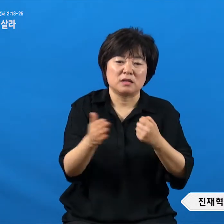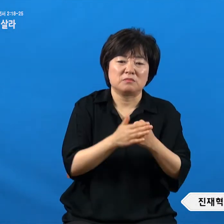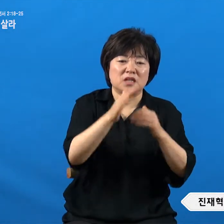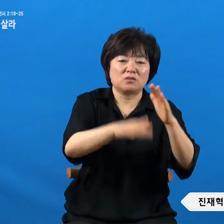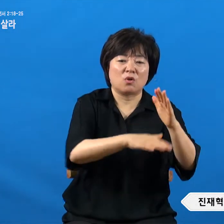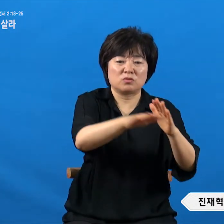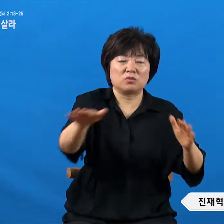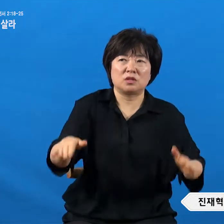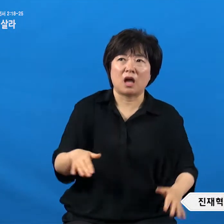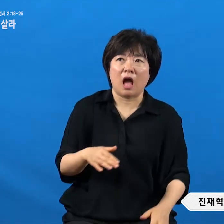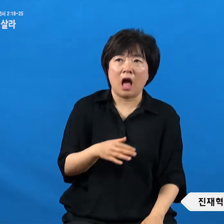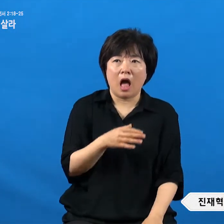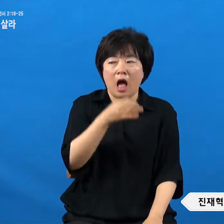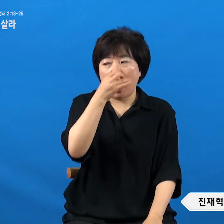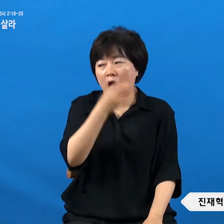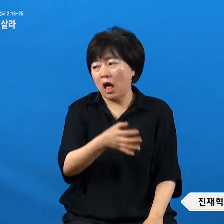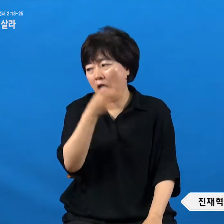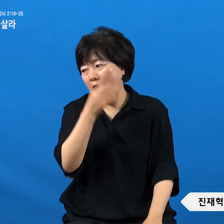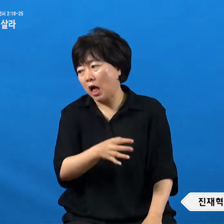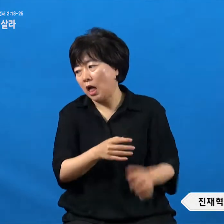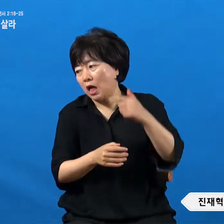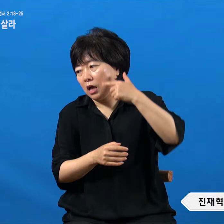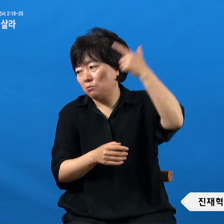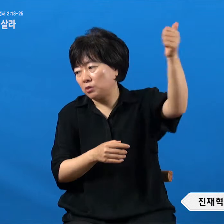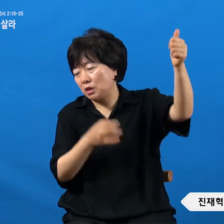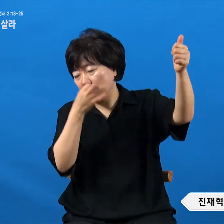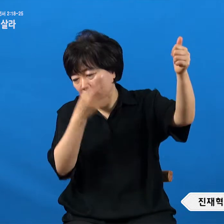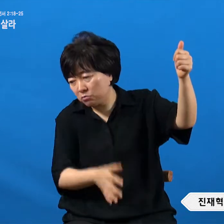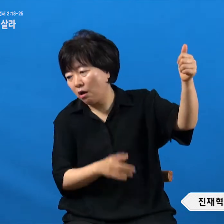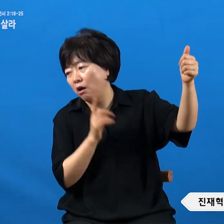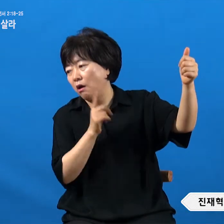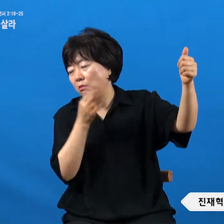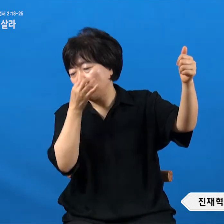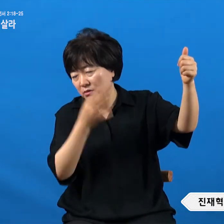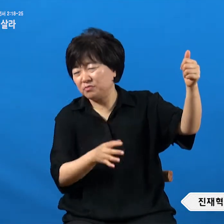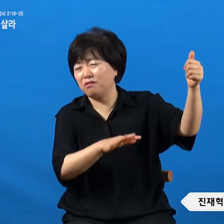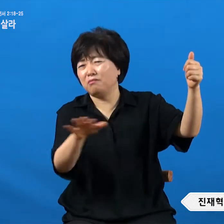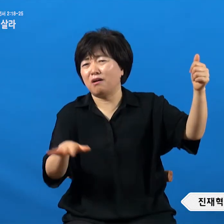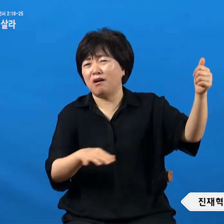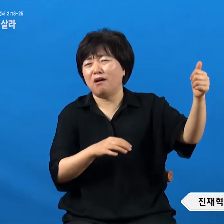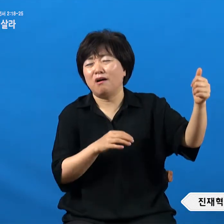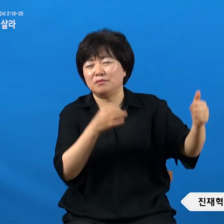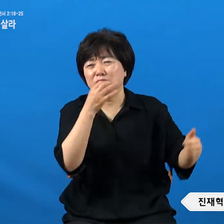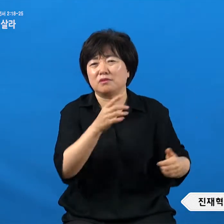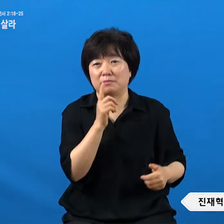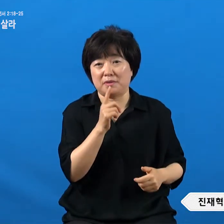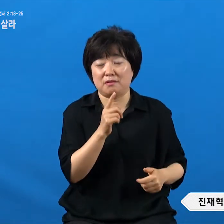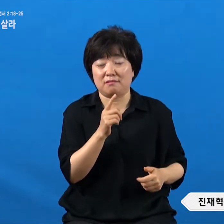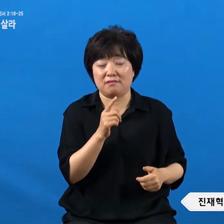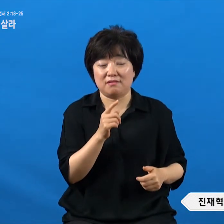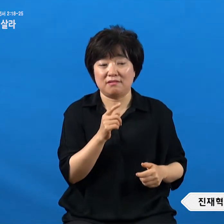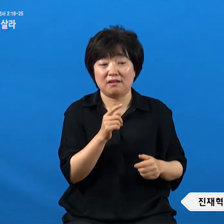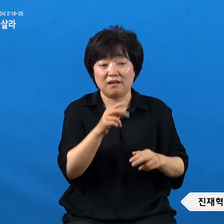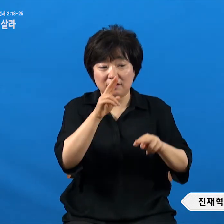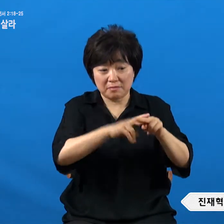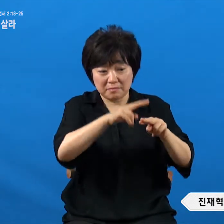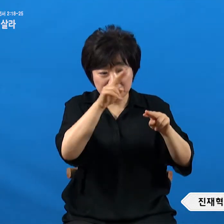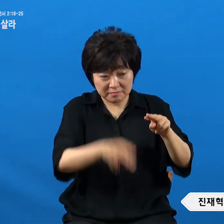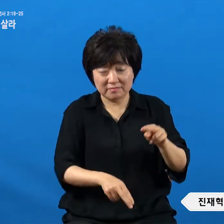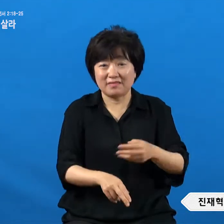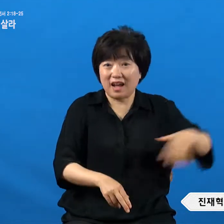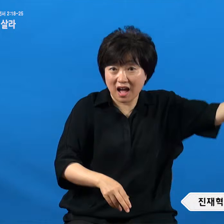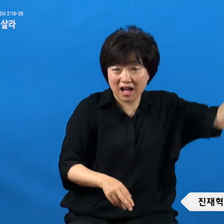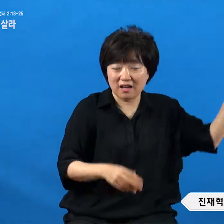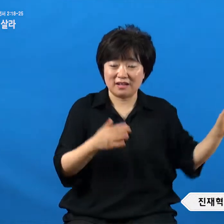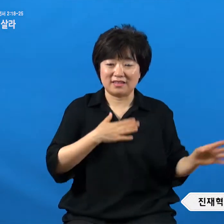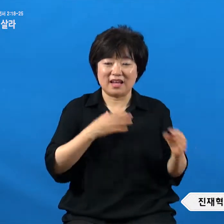힘들어하고 상처를 받은 어려운 가운데 있던 모든 것들을 지나고 이제 제가 새로운 담임 목사로 부임하니까